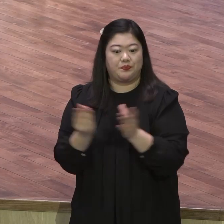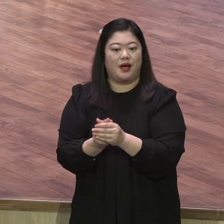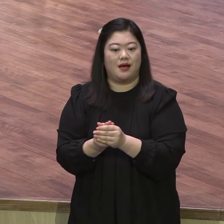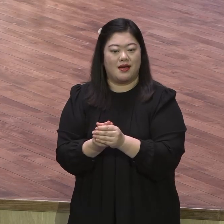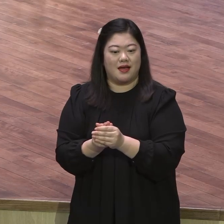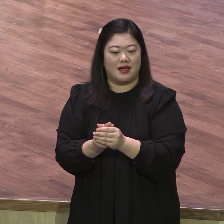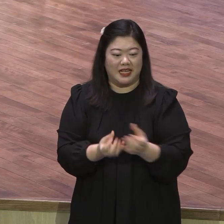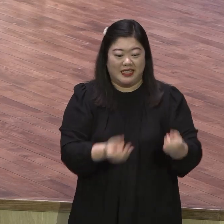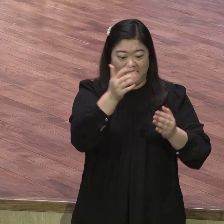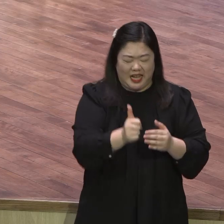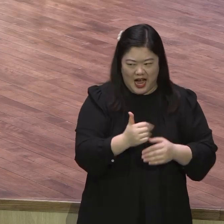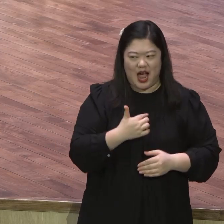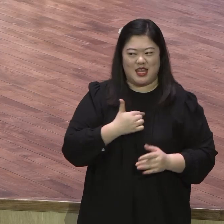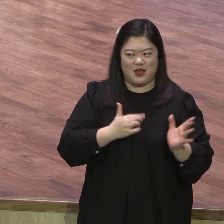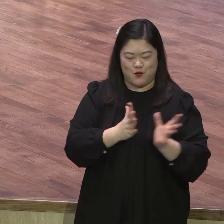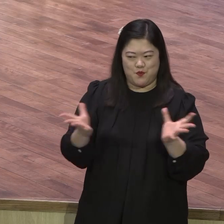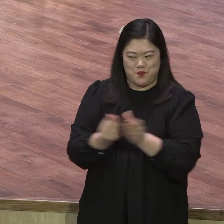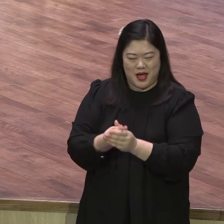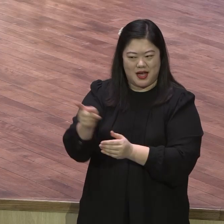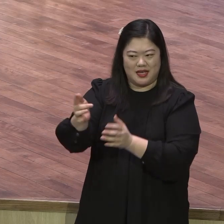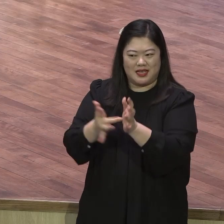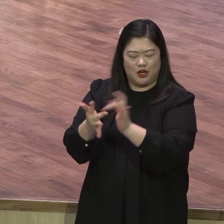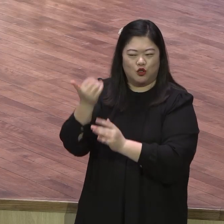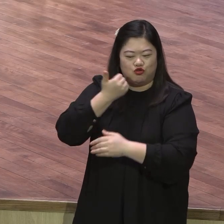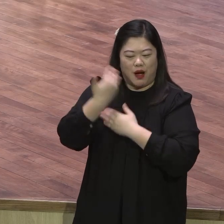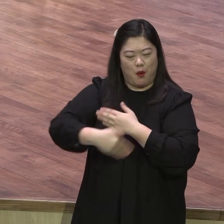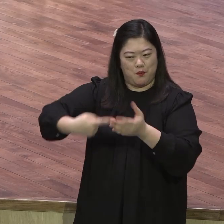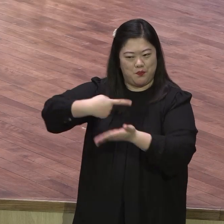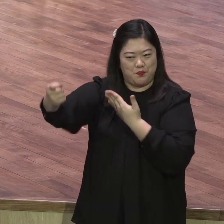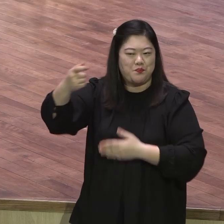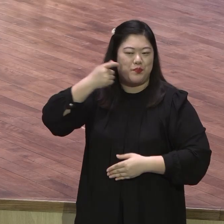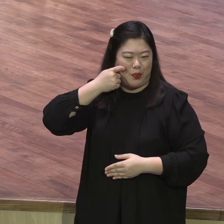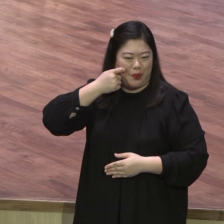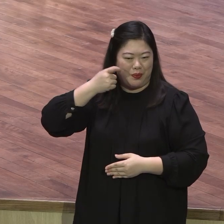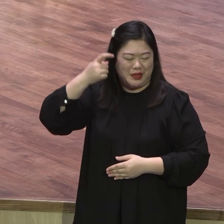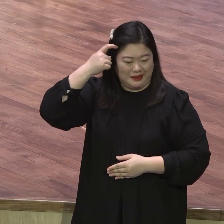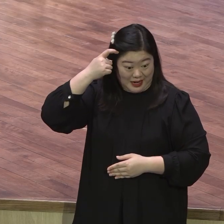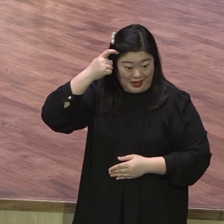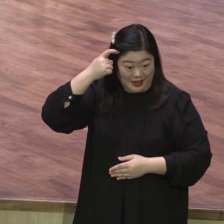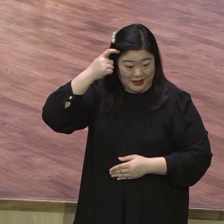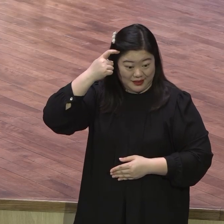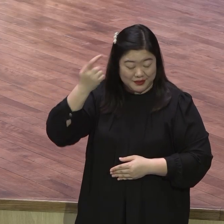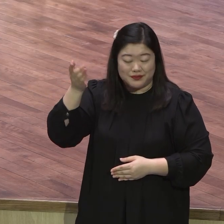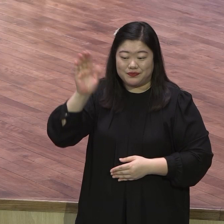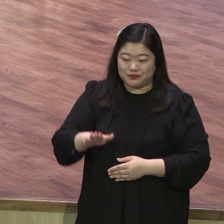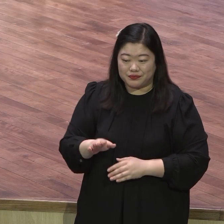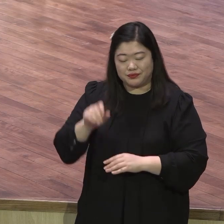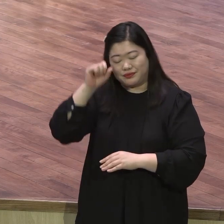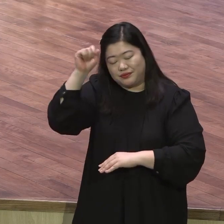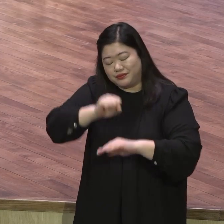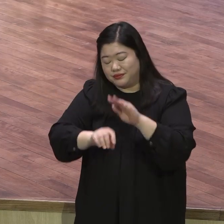그 군병들이 다 도움돼서 절대 밤새 지켰어요. 그런데 어떻게 되었어요?